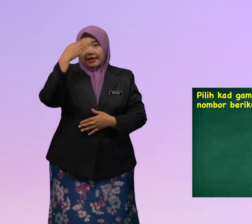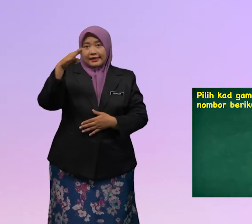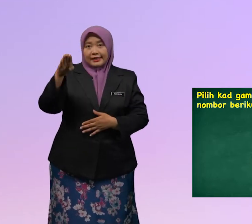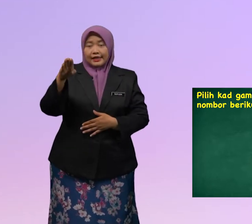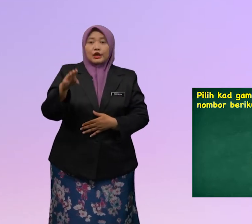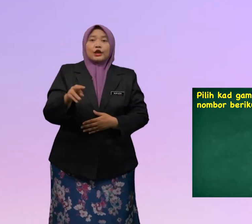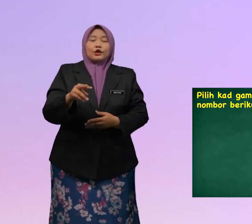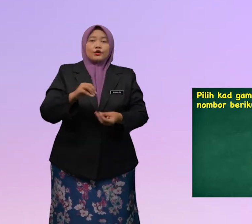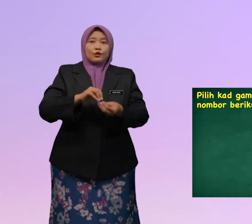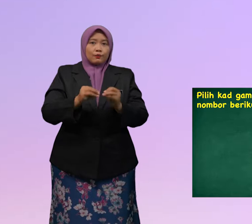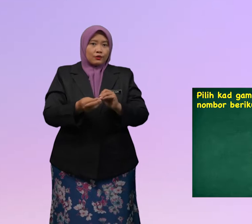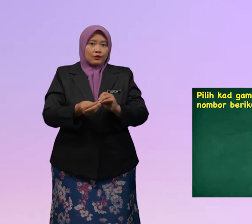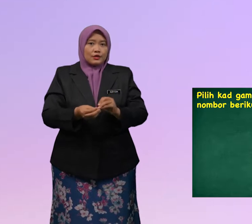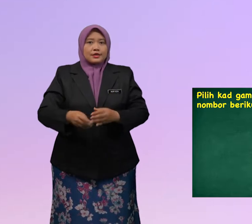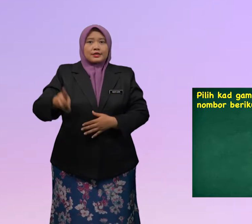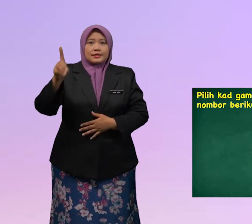bagi nombor